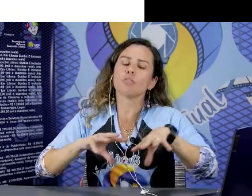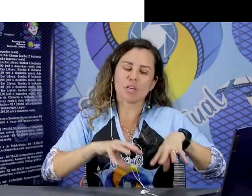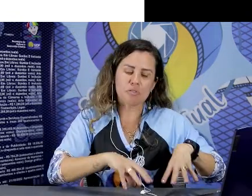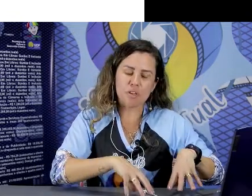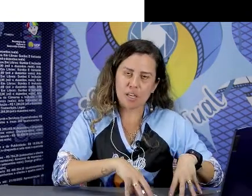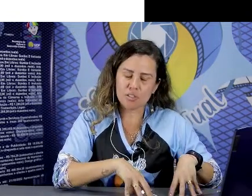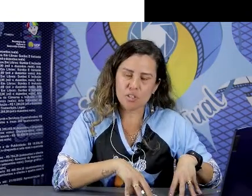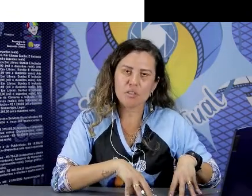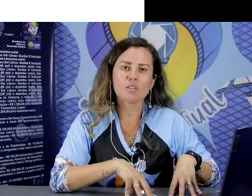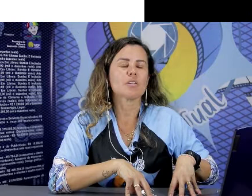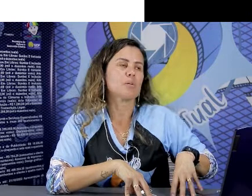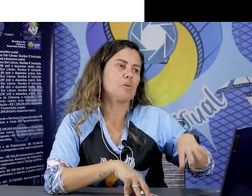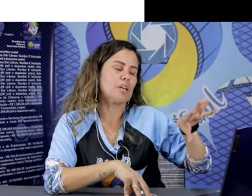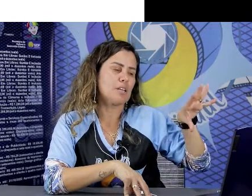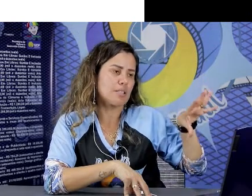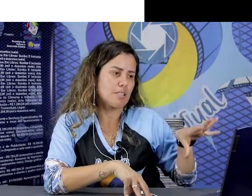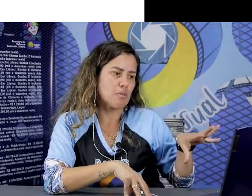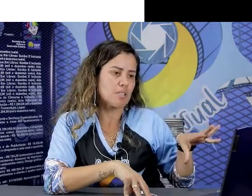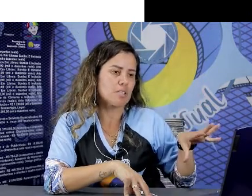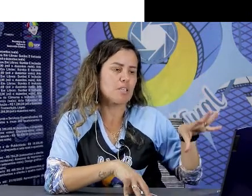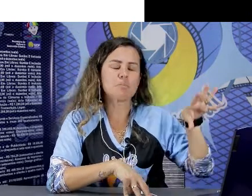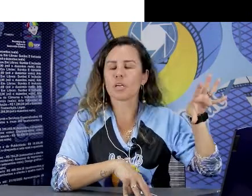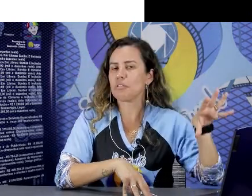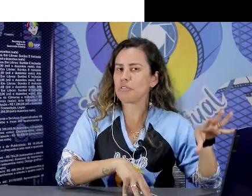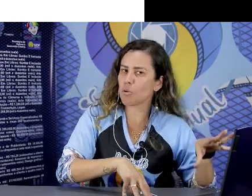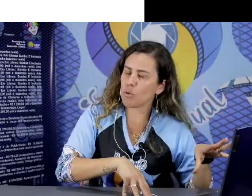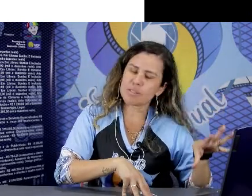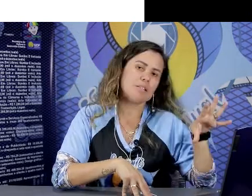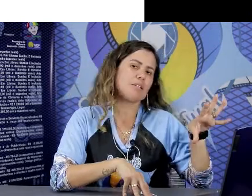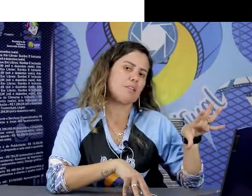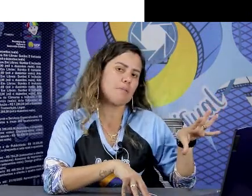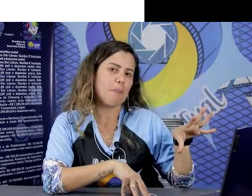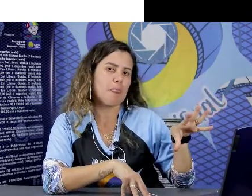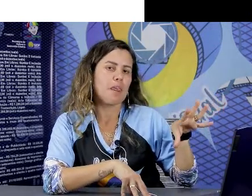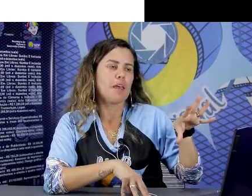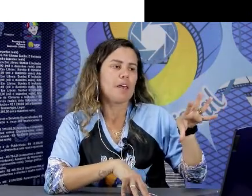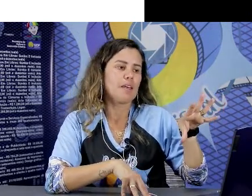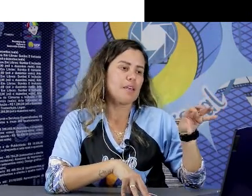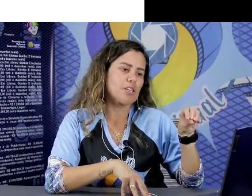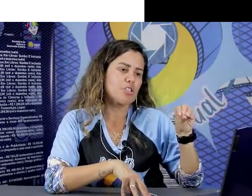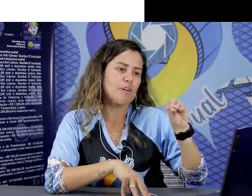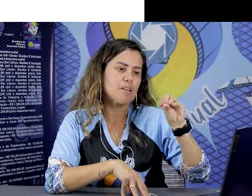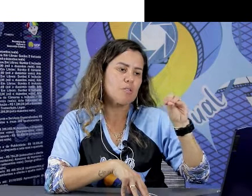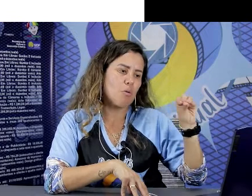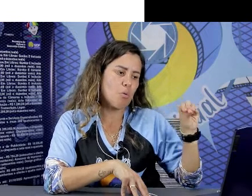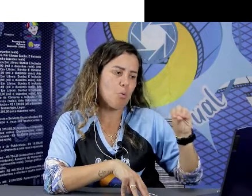é diferente porque ele nasceu assim, porque ele ficou assim, e a gente vai